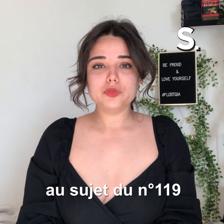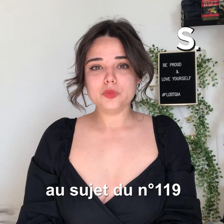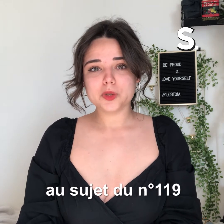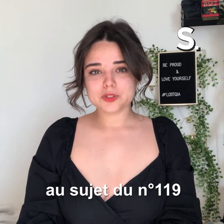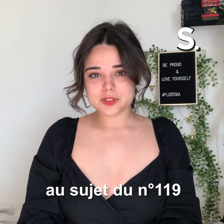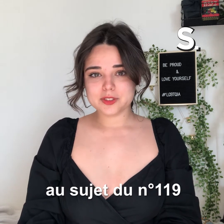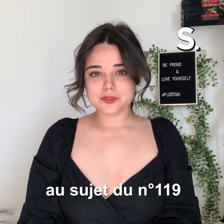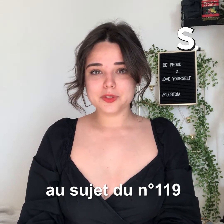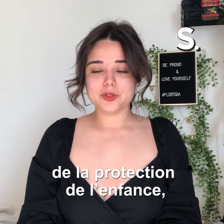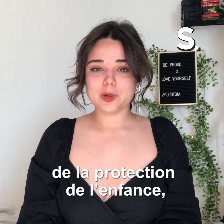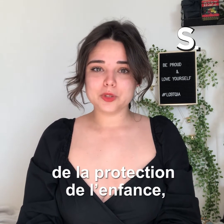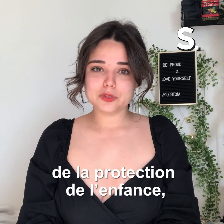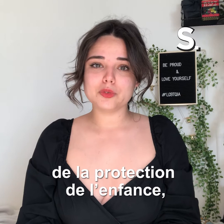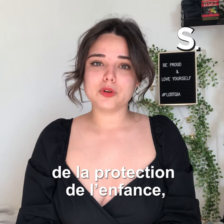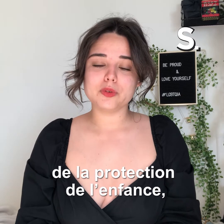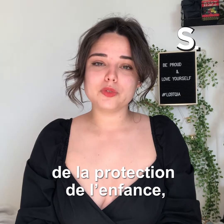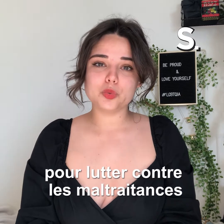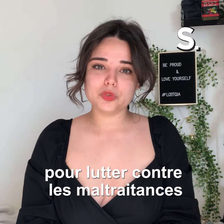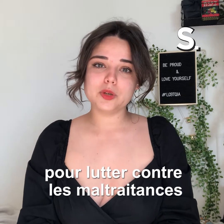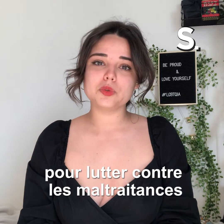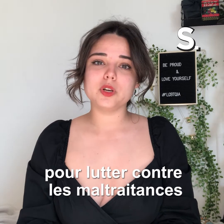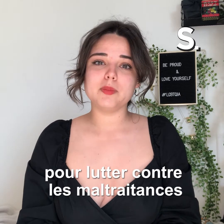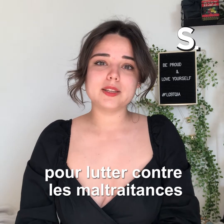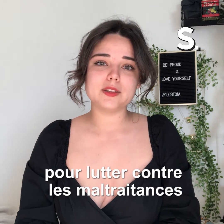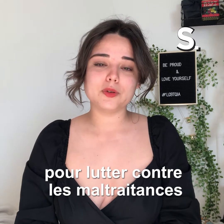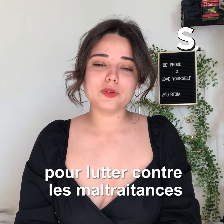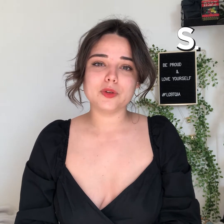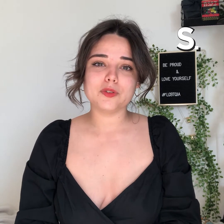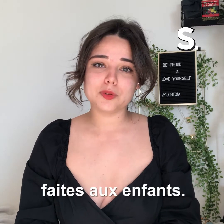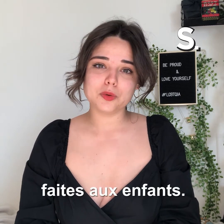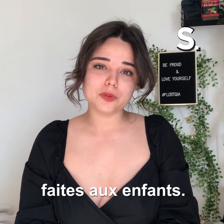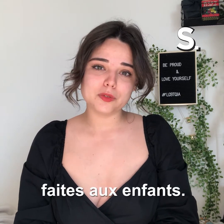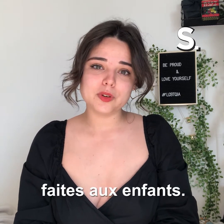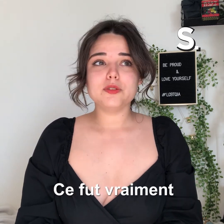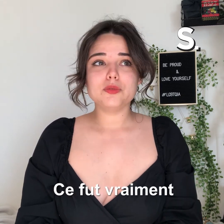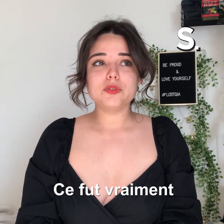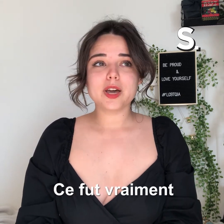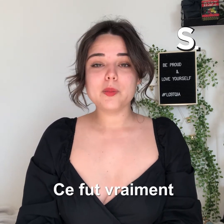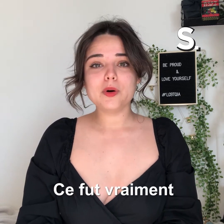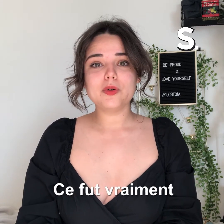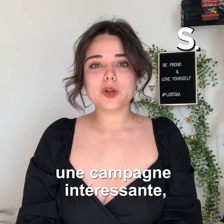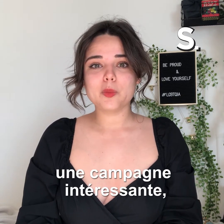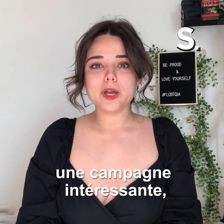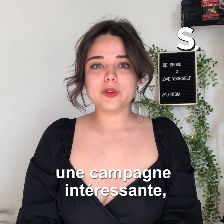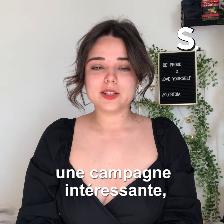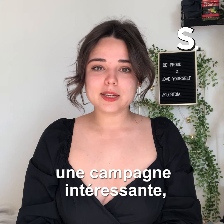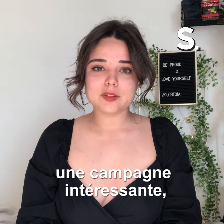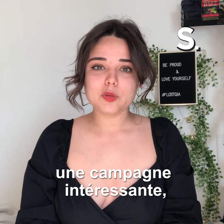du numéro 119, de la protection de l'enfance, pour lutter contre les maltraitances faites aux enfants. Ce fut vraiment une campagne intéressante,